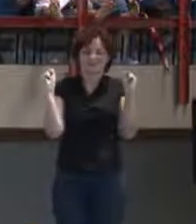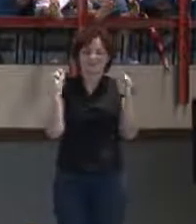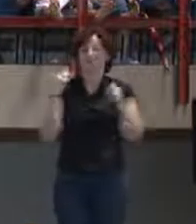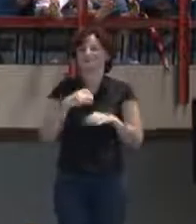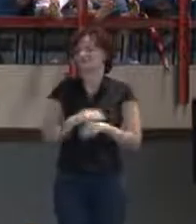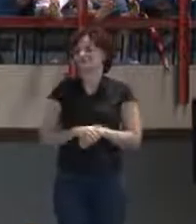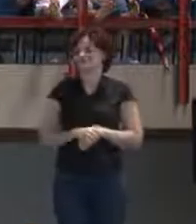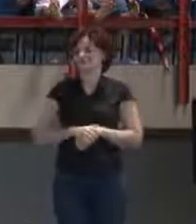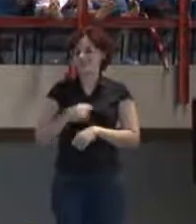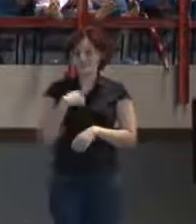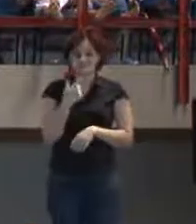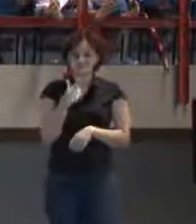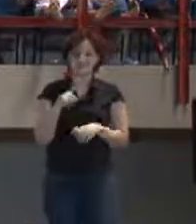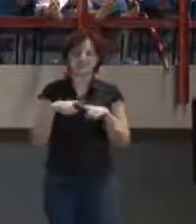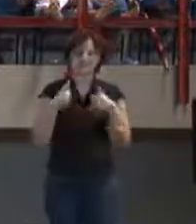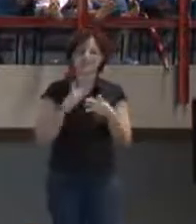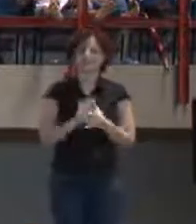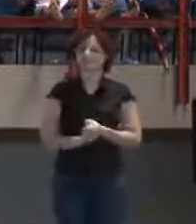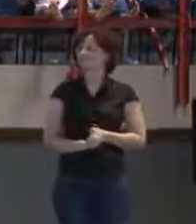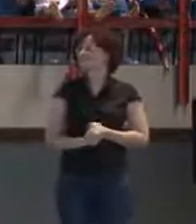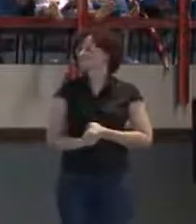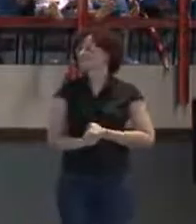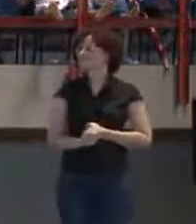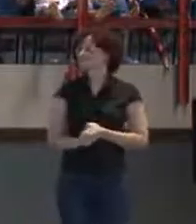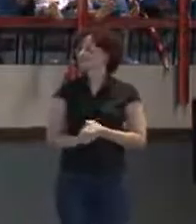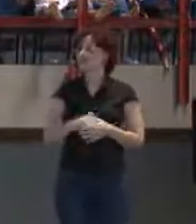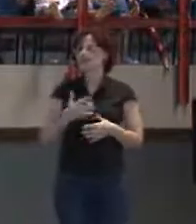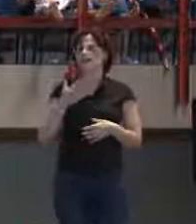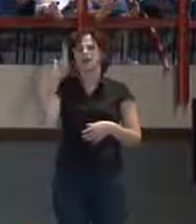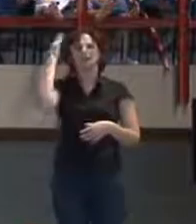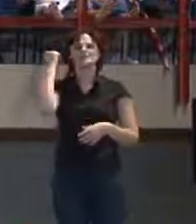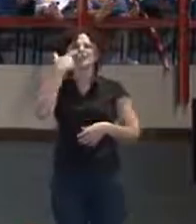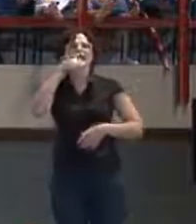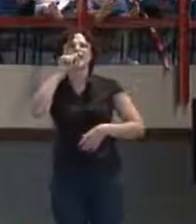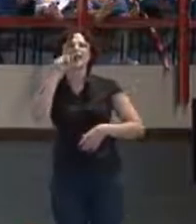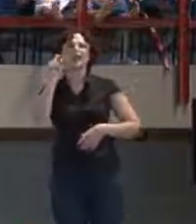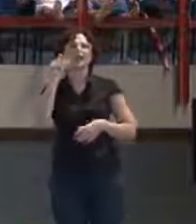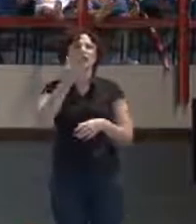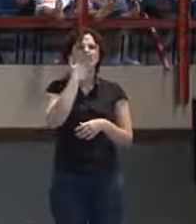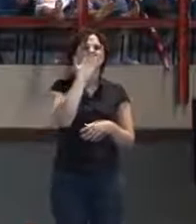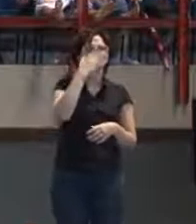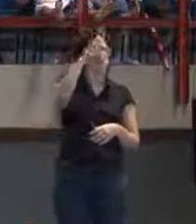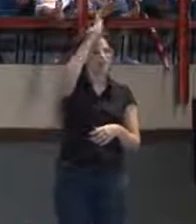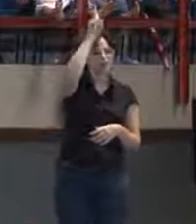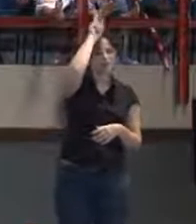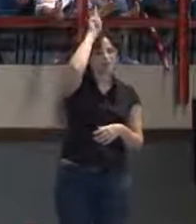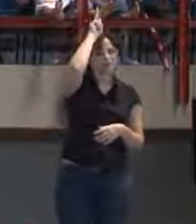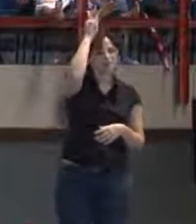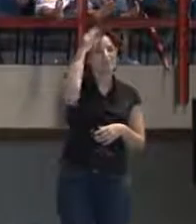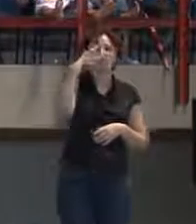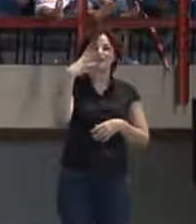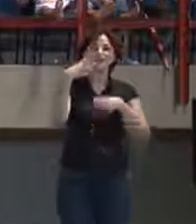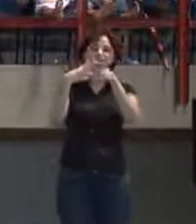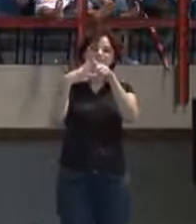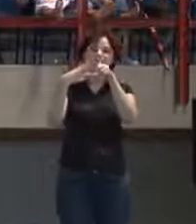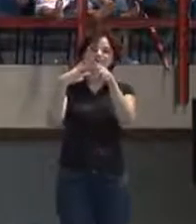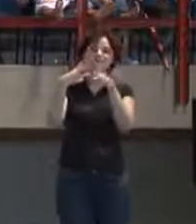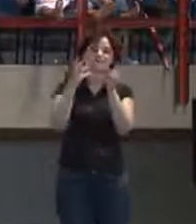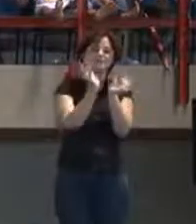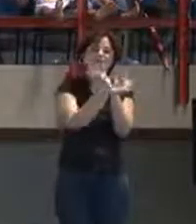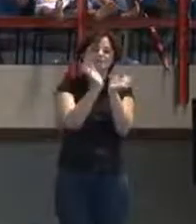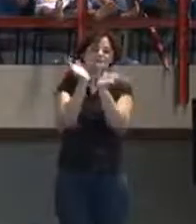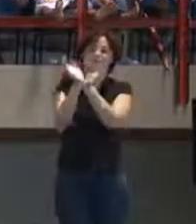muito legal. Tá. Segundo, vocês sabem quem eram os índios lá? 3 tribuzinhas só para vocês lembrarem. Lembram,